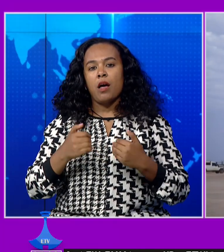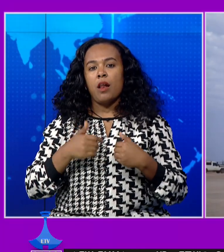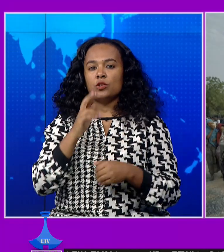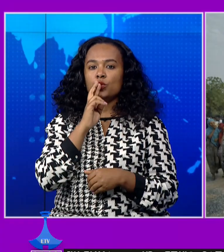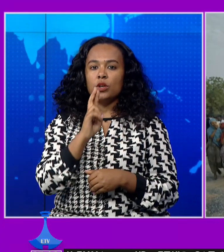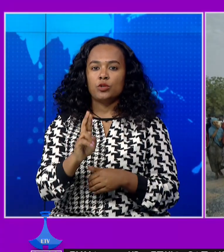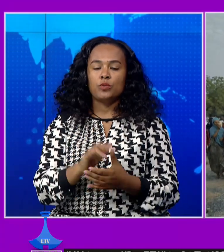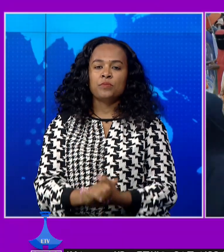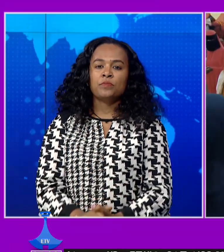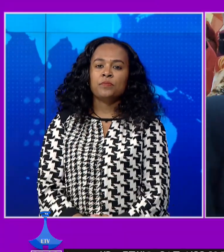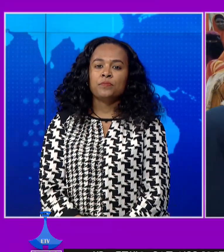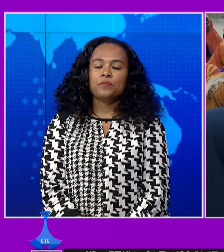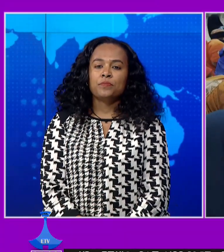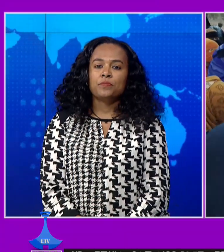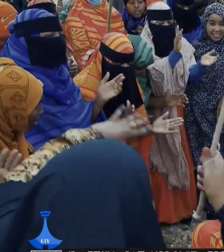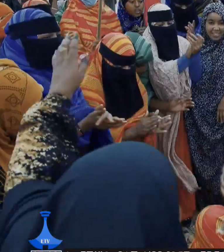ናቸው።